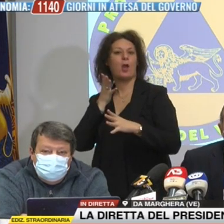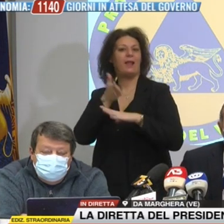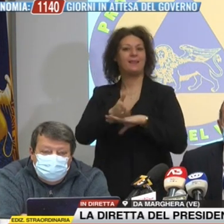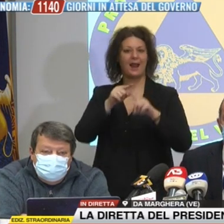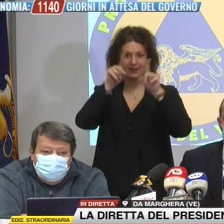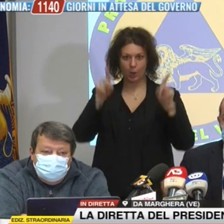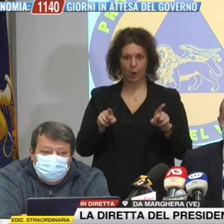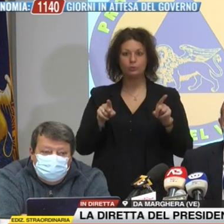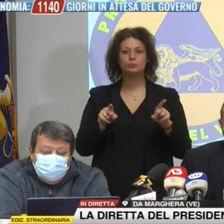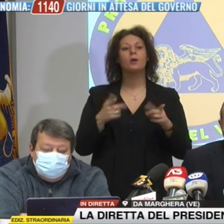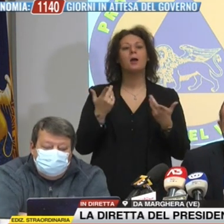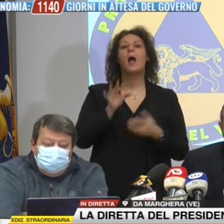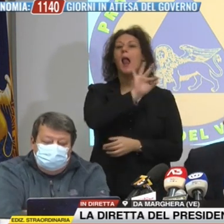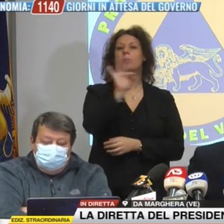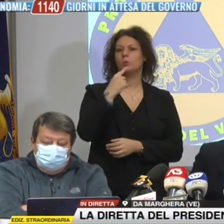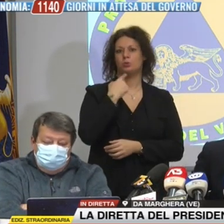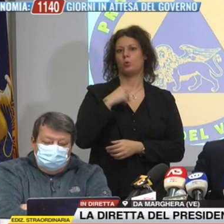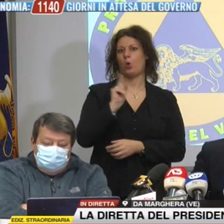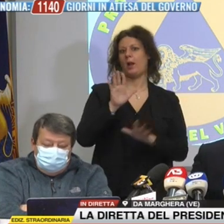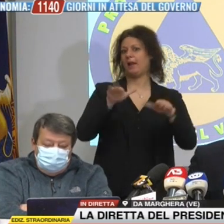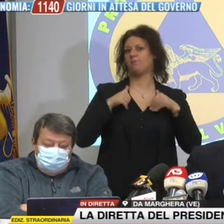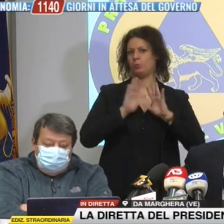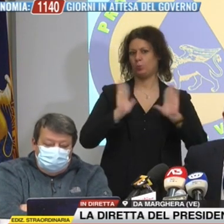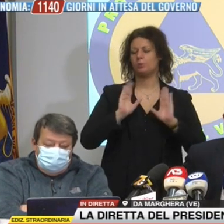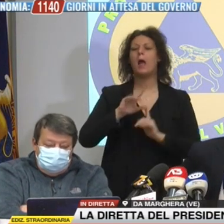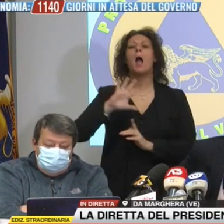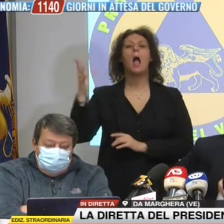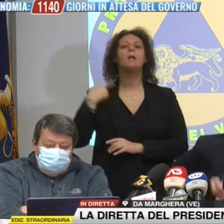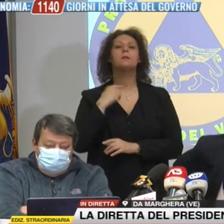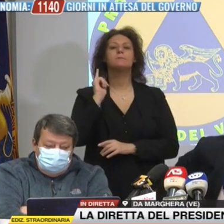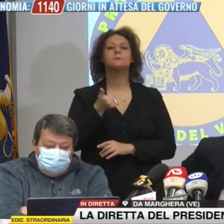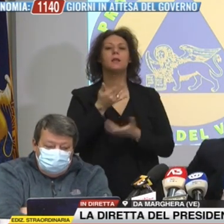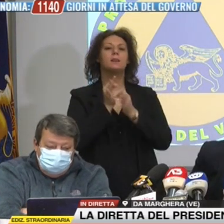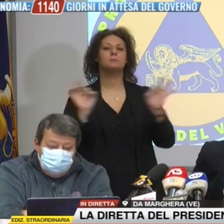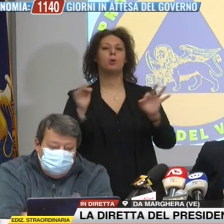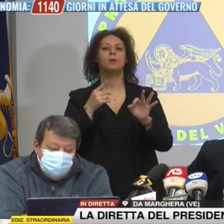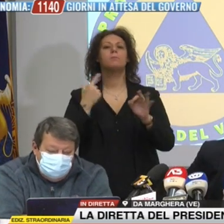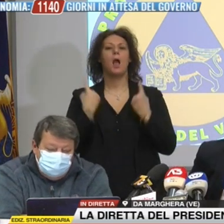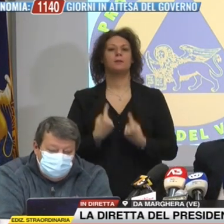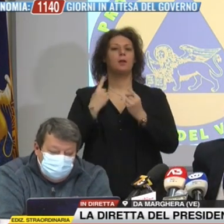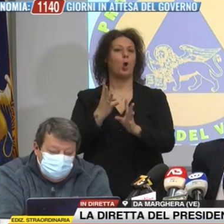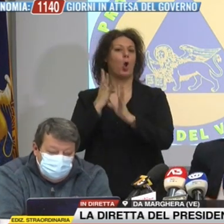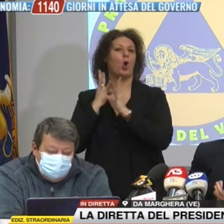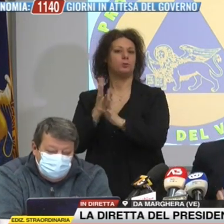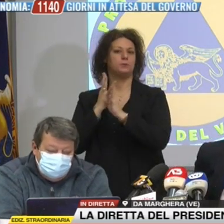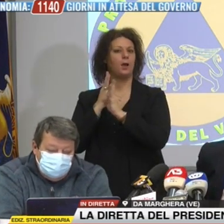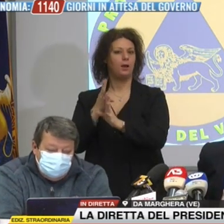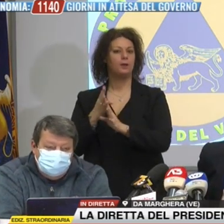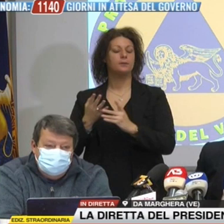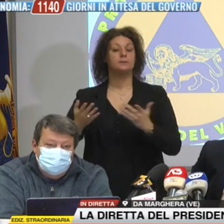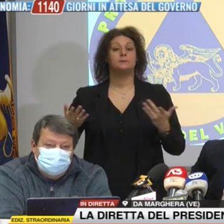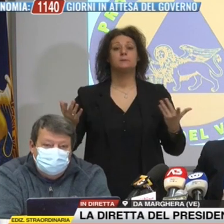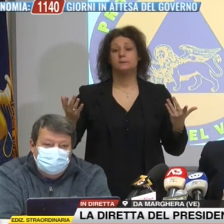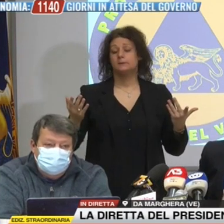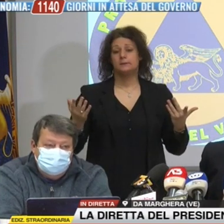Cioè vedrete, probabilmente con gli appelli inascoltati miei, ma a livello nazionale da parte di tutti, che avremo